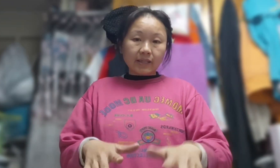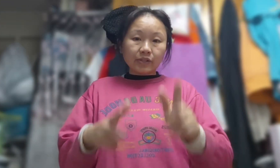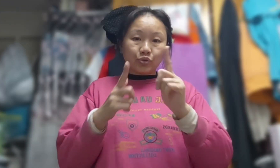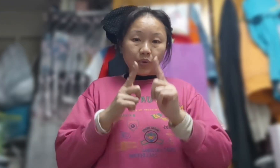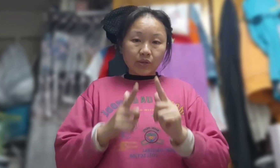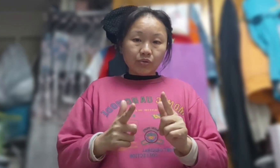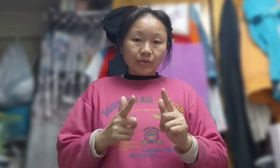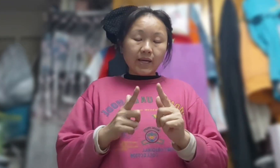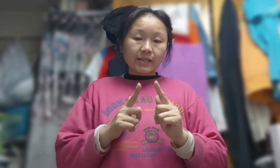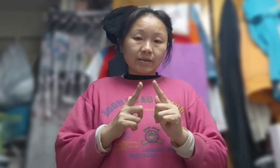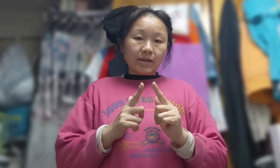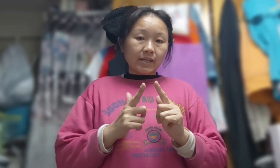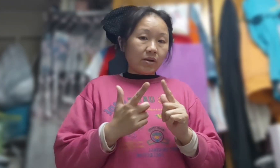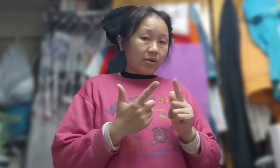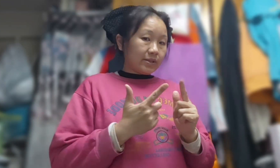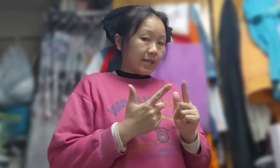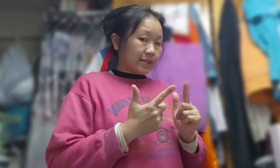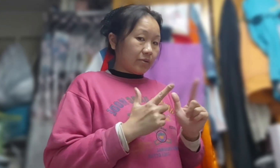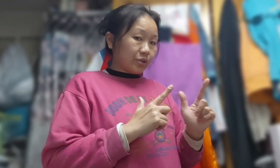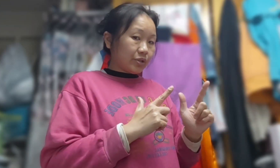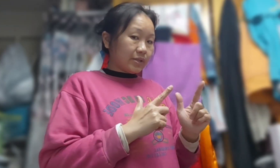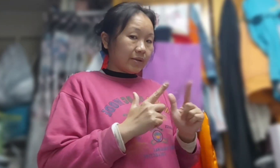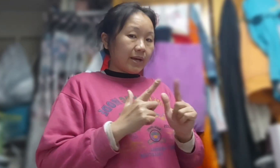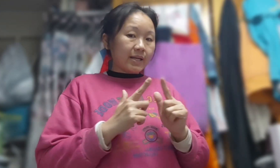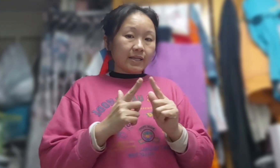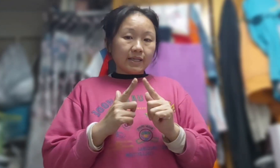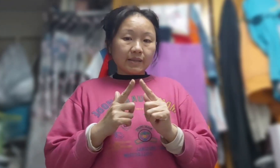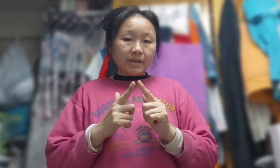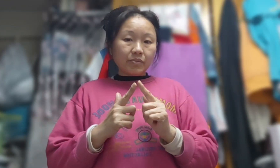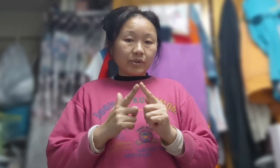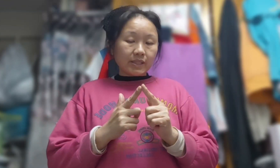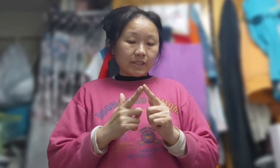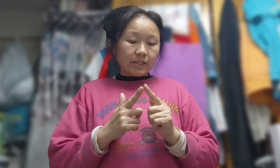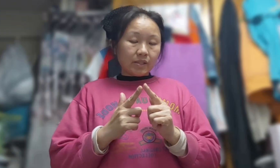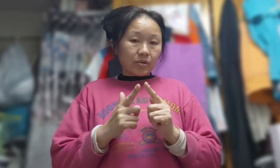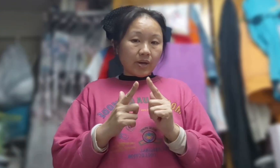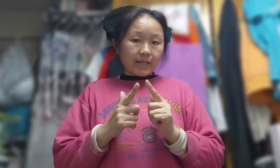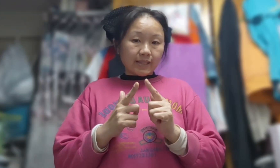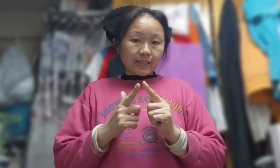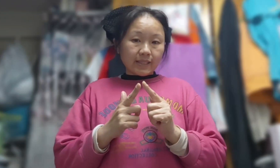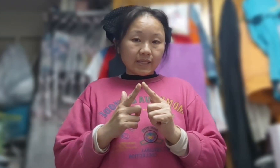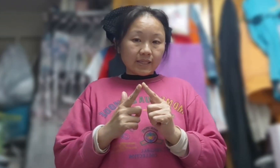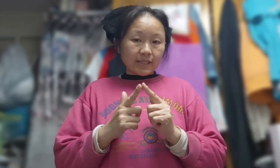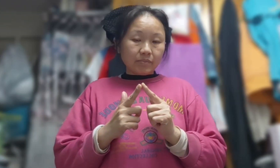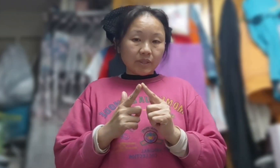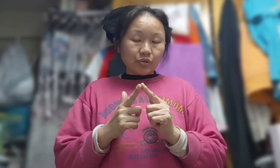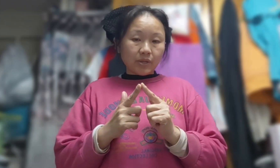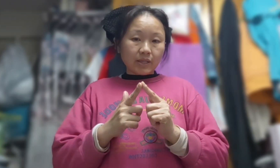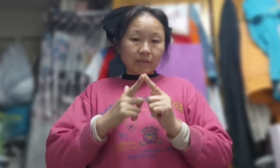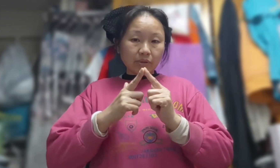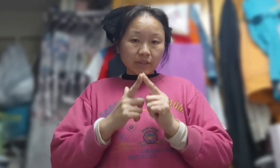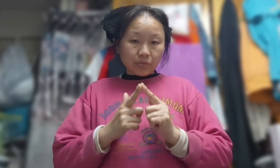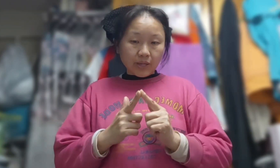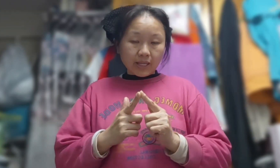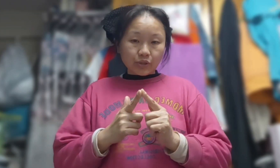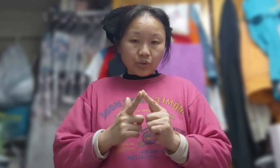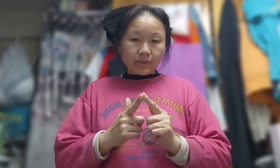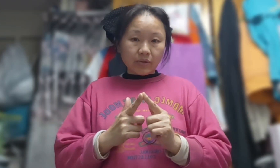住永遠咧就係兩隻手嘅槍手啦。咁你會見到食指嘅指尖指住啦。咁我就會係左手 hold